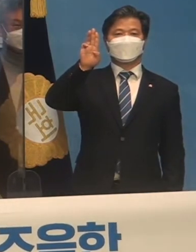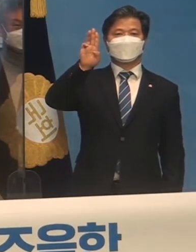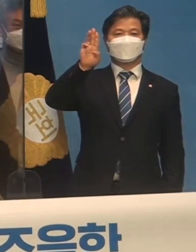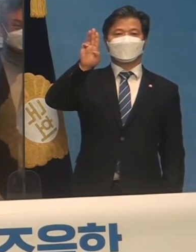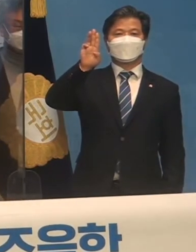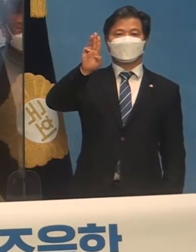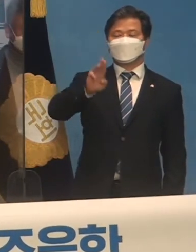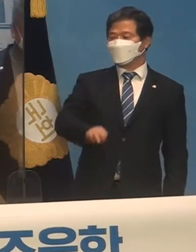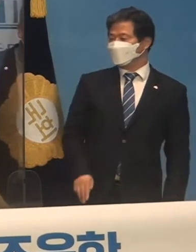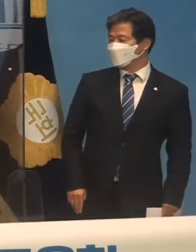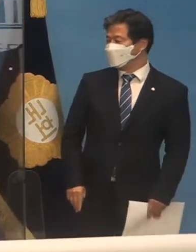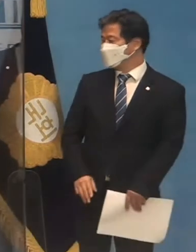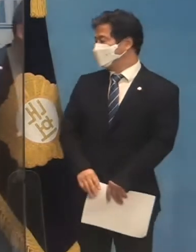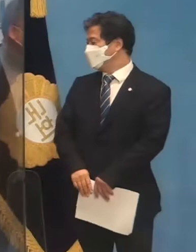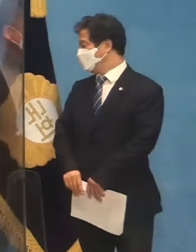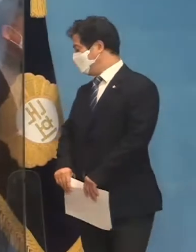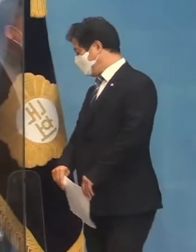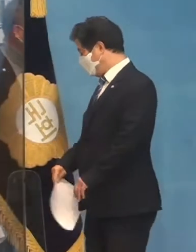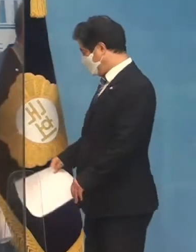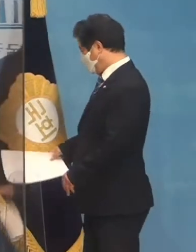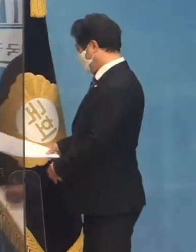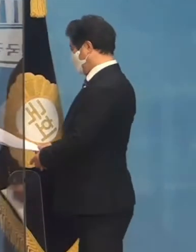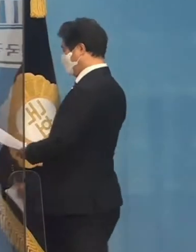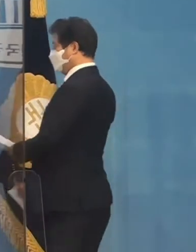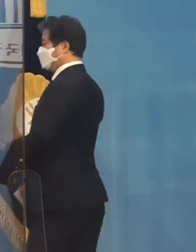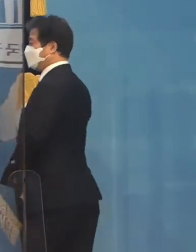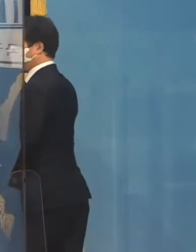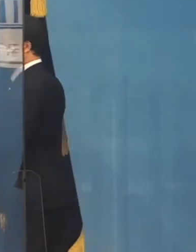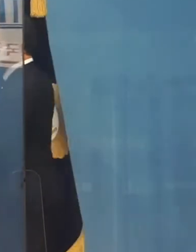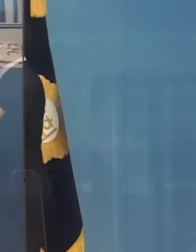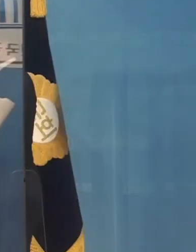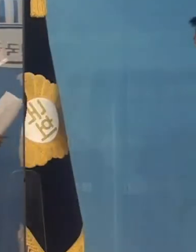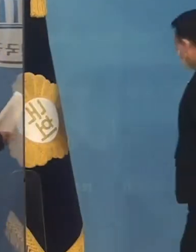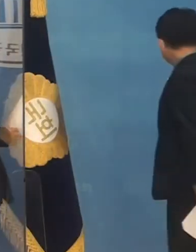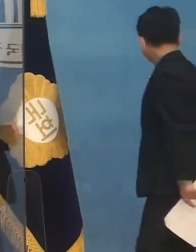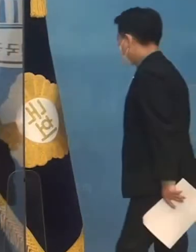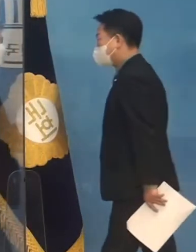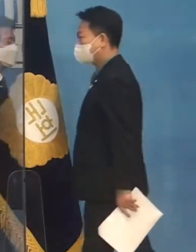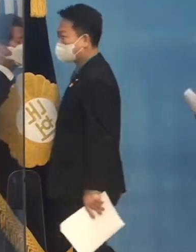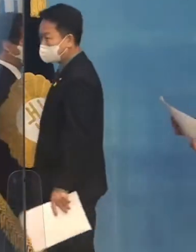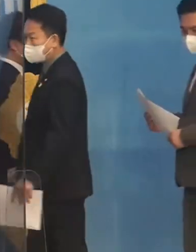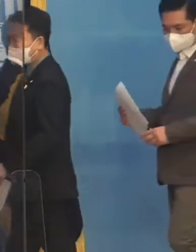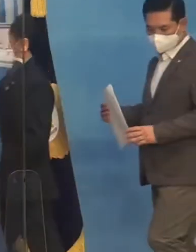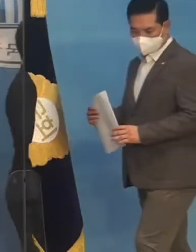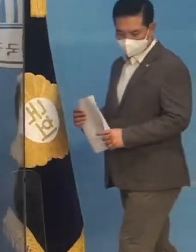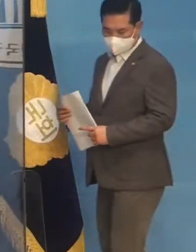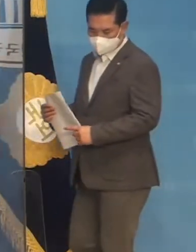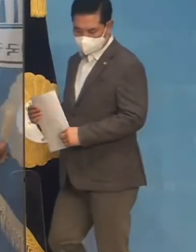네, 수고하셨습니다. 네, 잘 부탁드립니다.